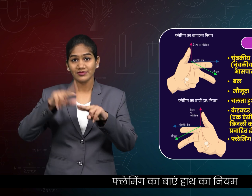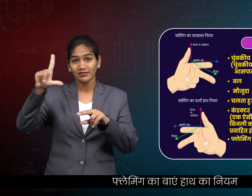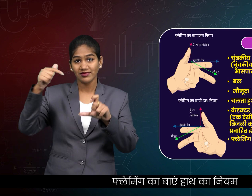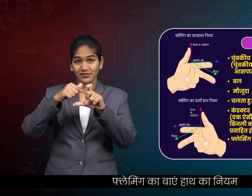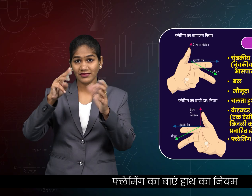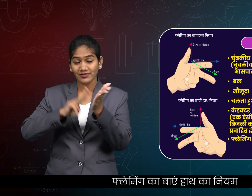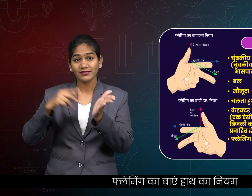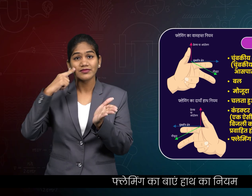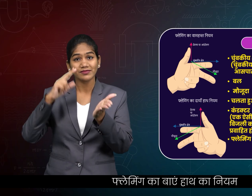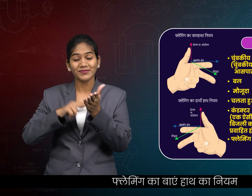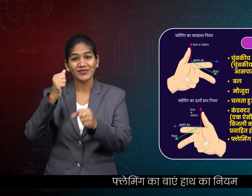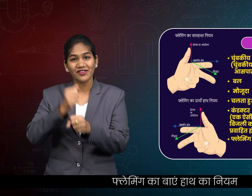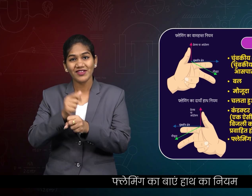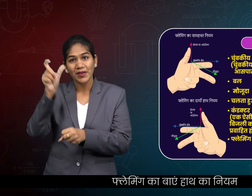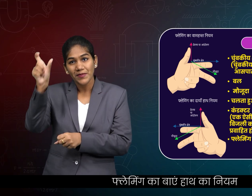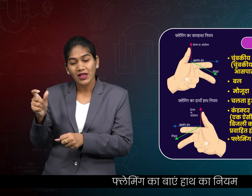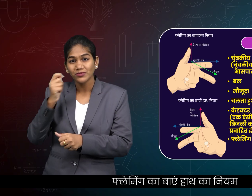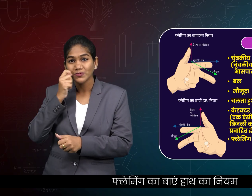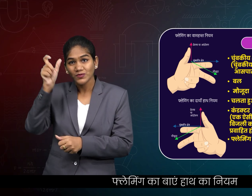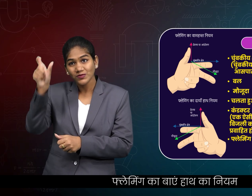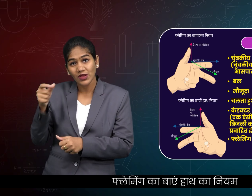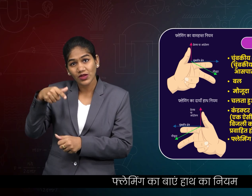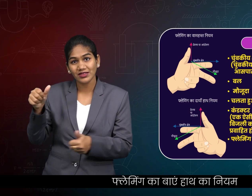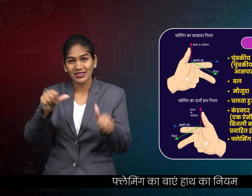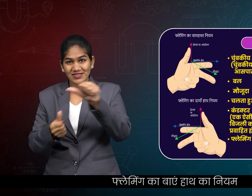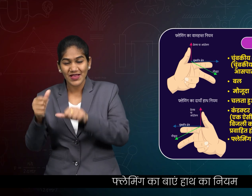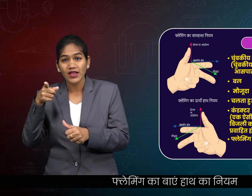फ्लेमिंग का बाएं हाथ का नियम,